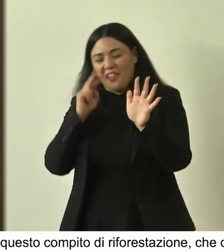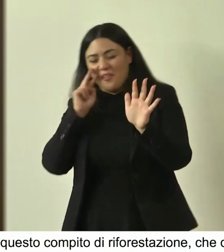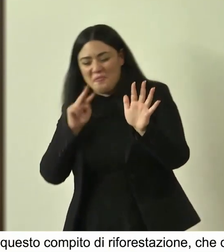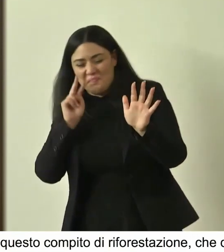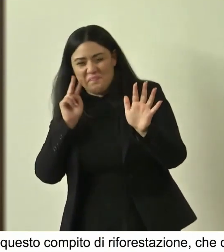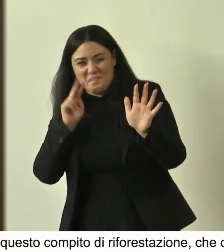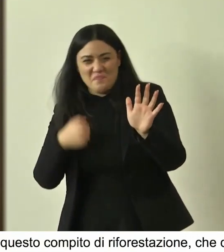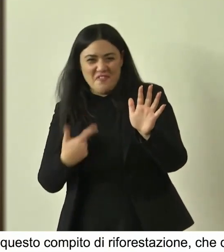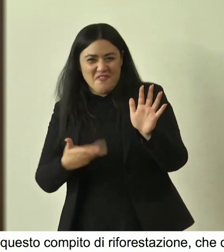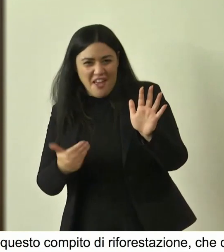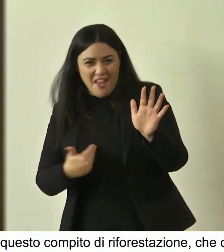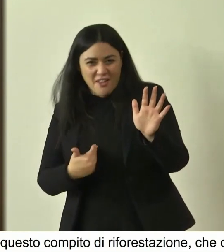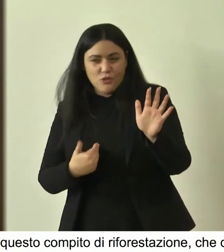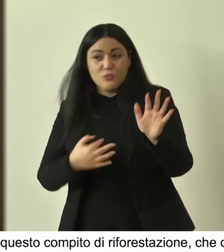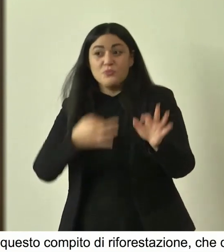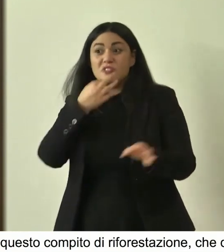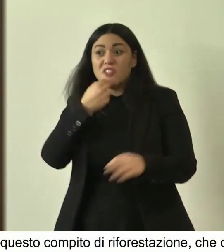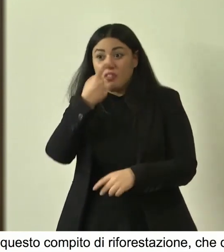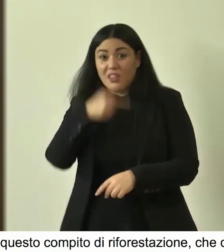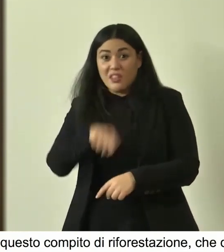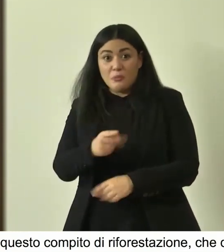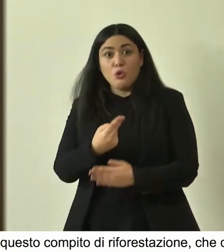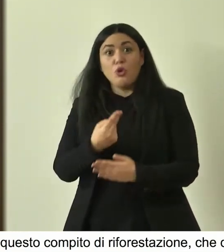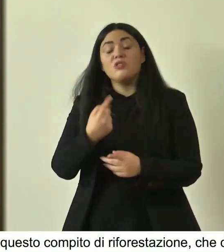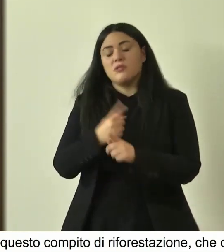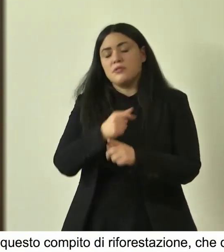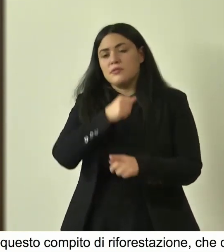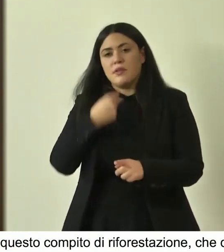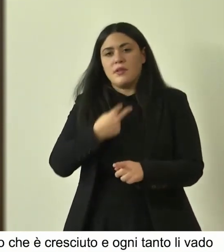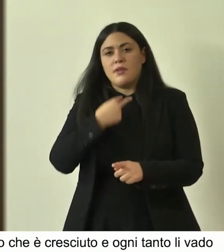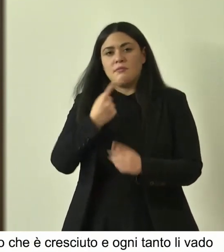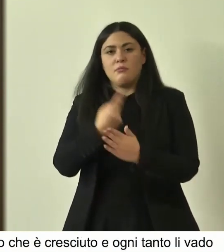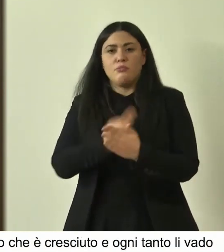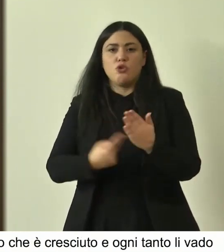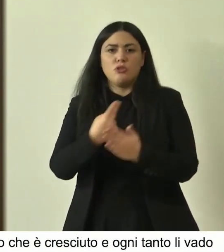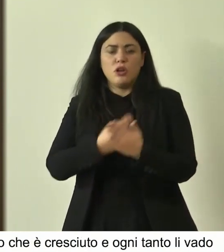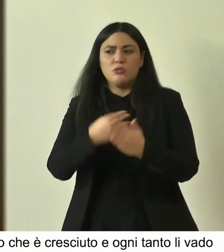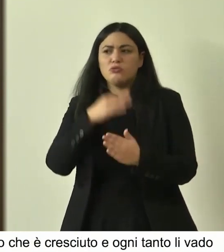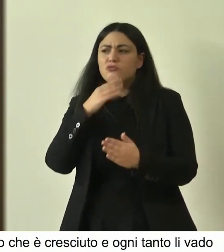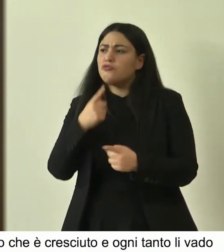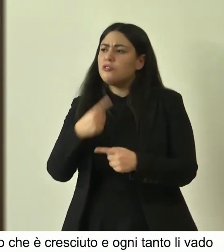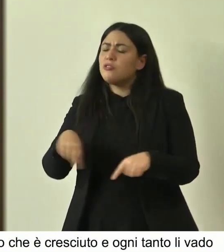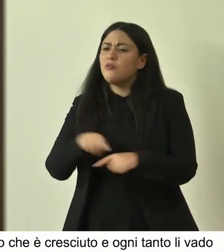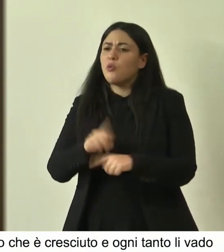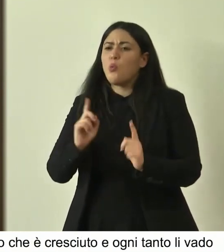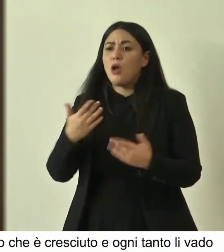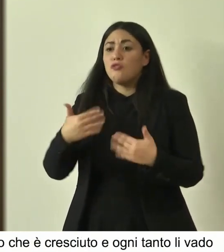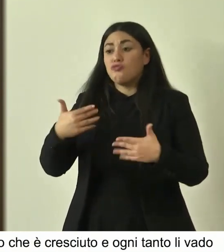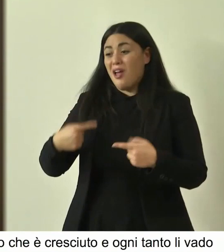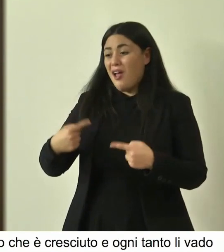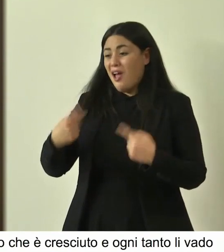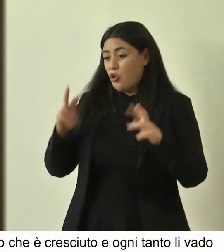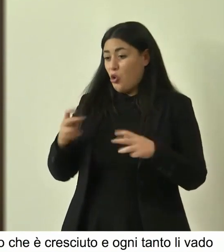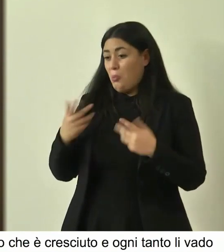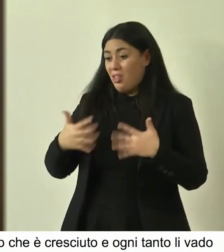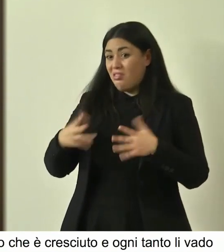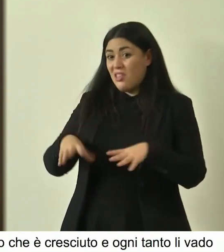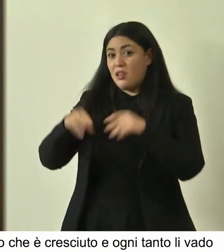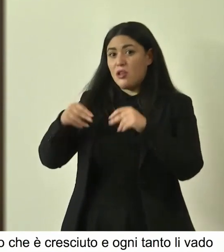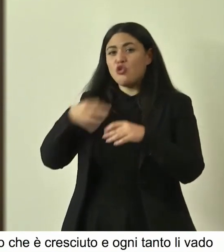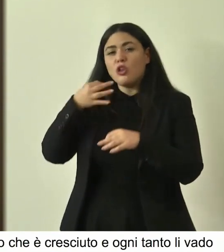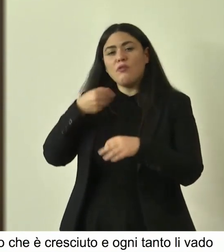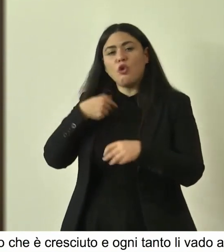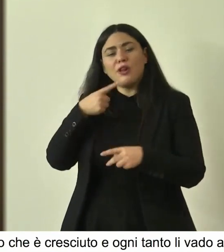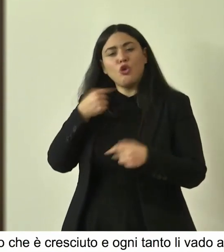vuole un progetto, e basta che voi, io da quando è iniziato questo tema, tutte le volte che giro in macchina, in